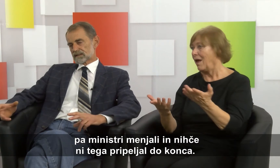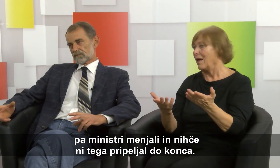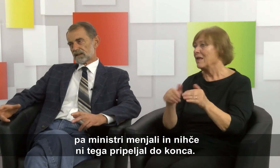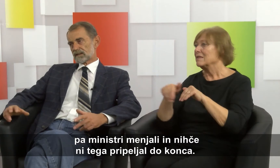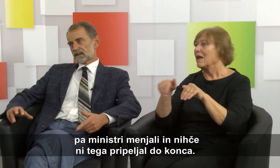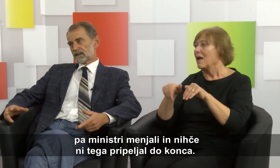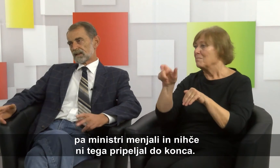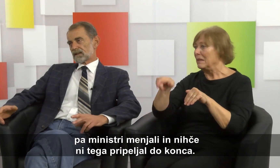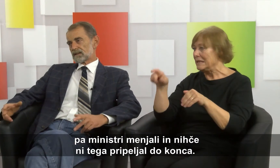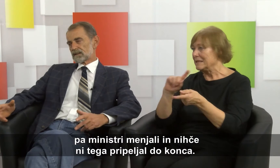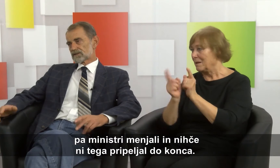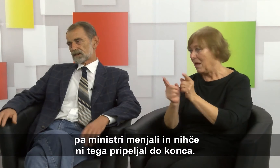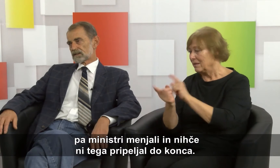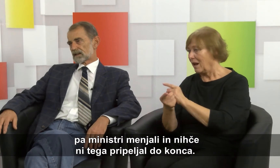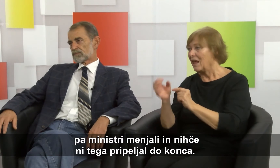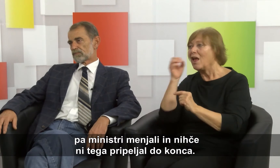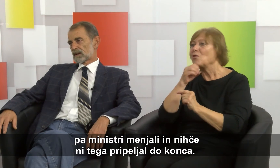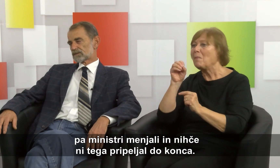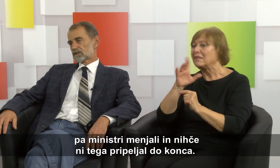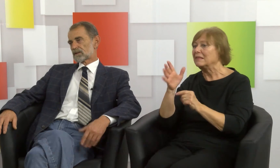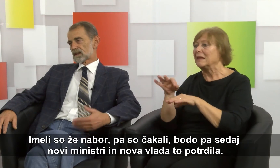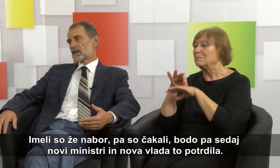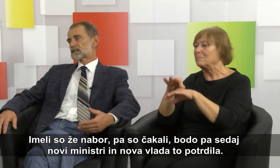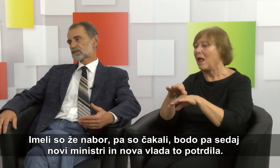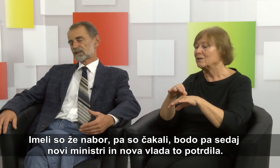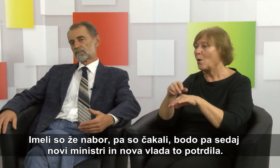ministri menjali in nihče ni tega pripeljal do konca. Imeli so že nabor,